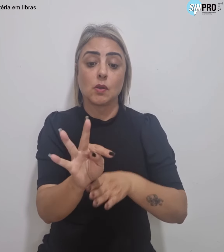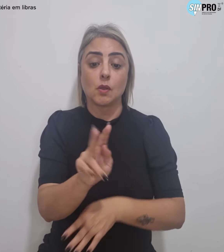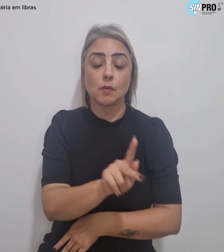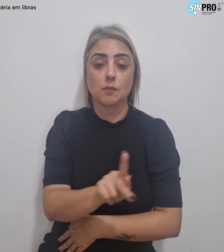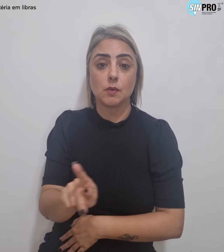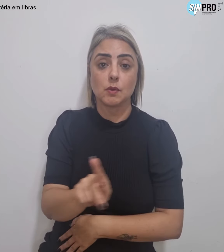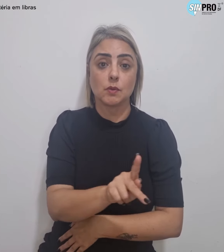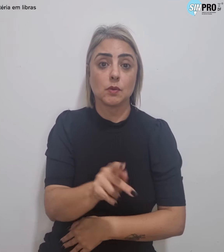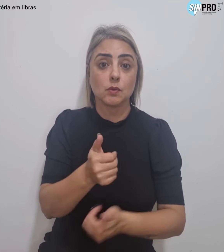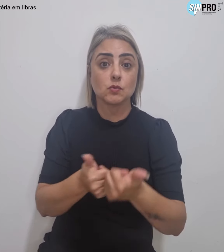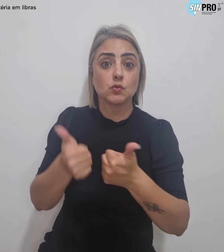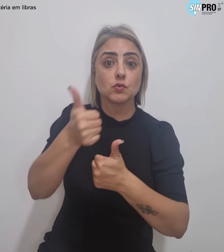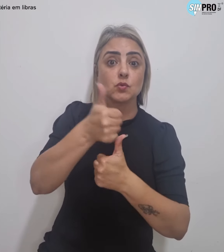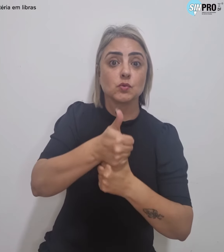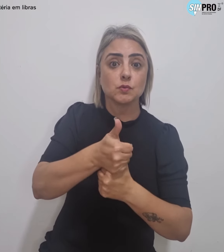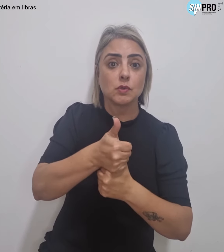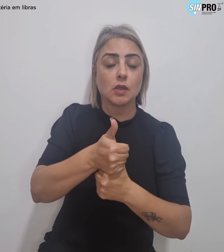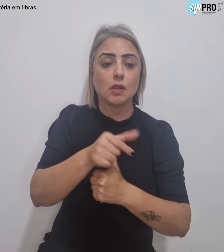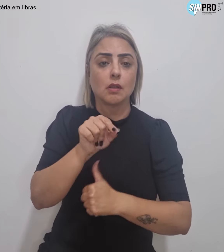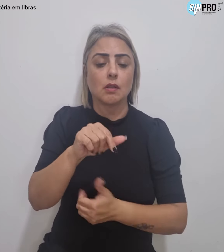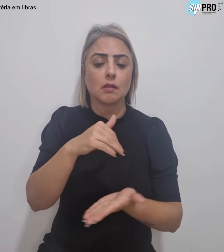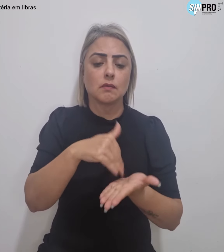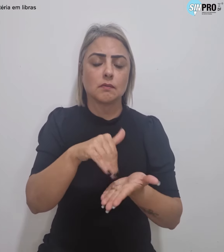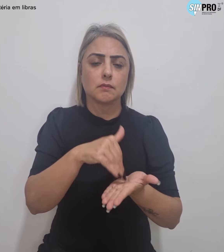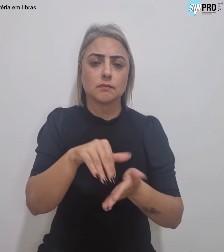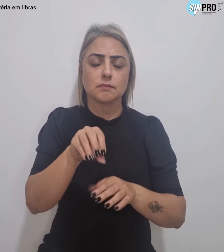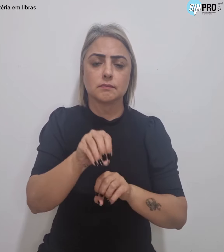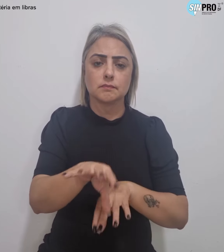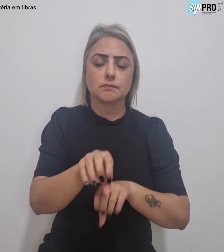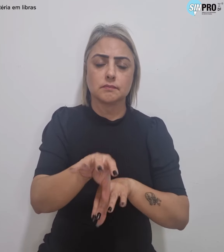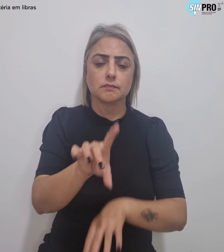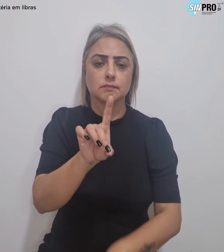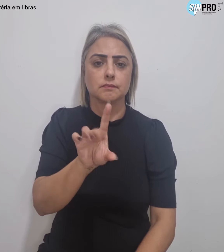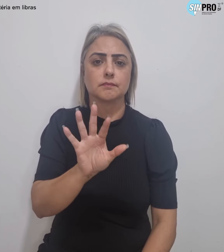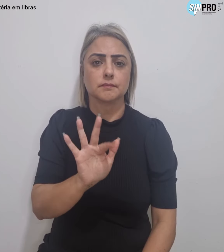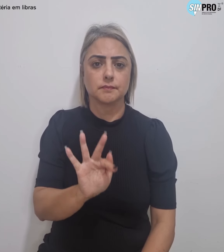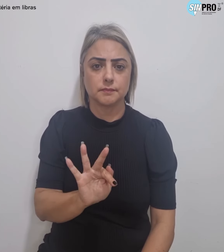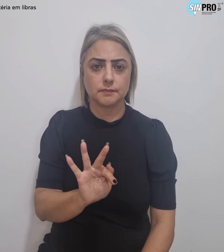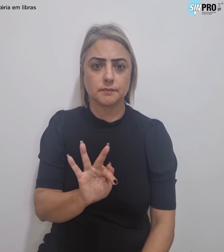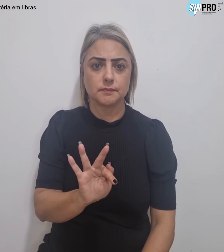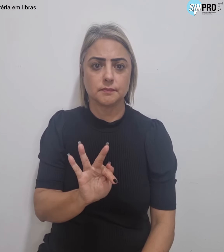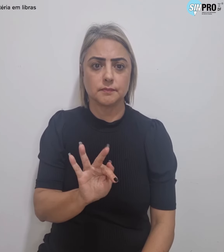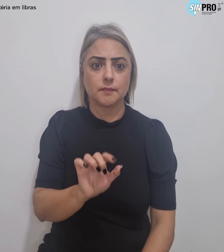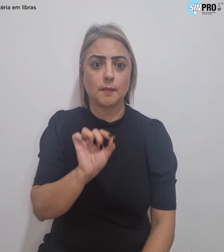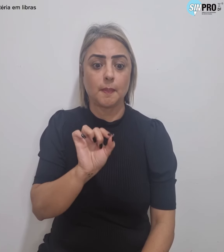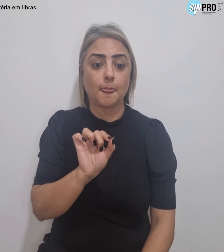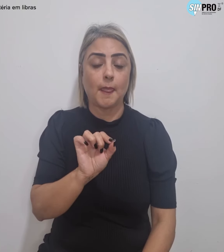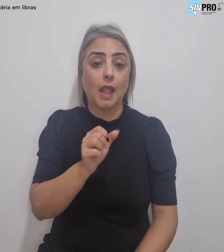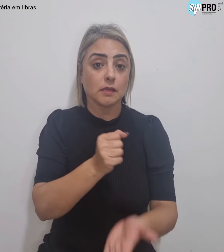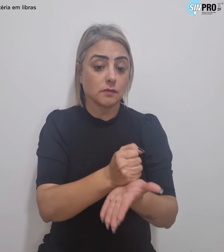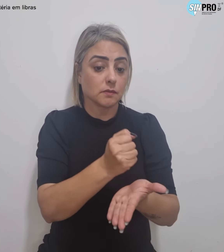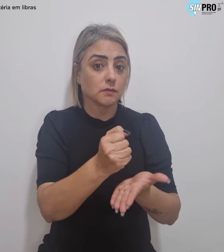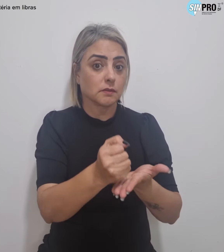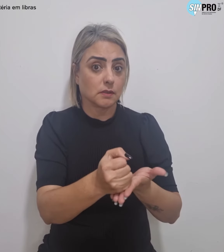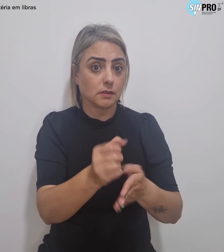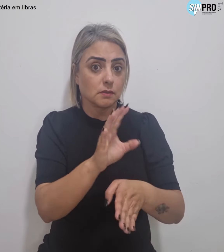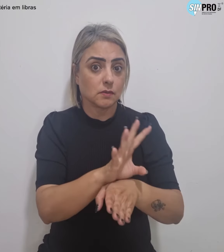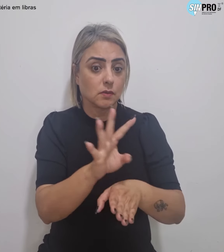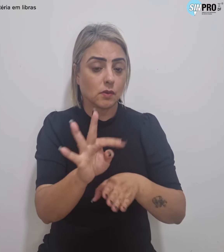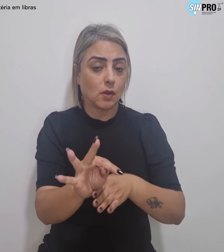substitutos pela Secretaria de Educação do Distrito Federal. As contratações serão para o ano de